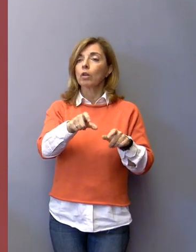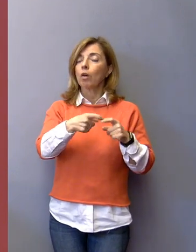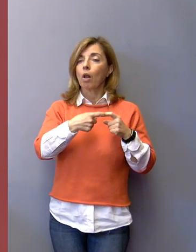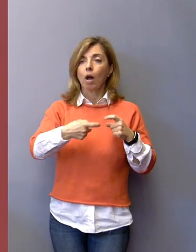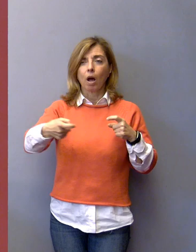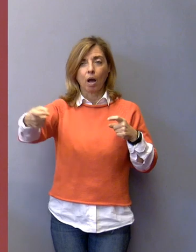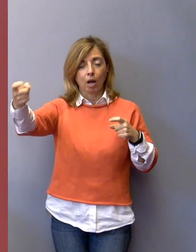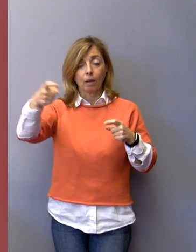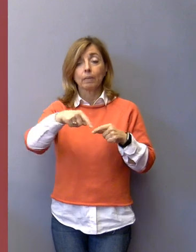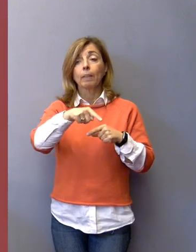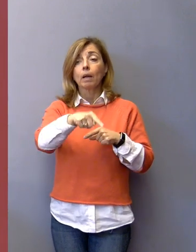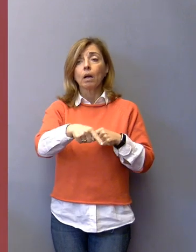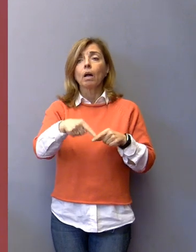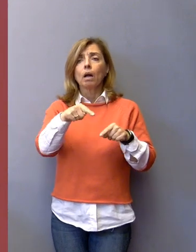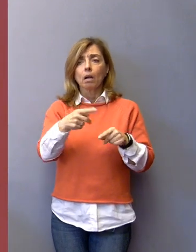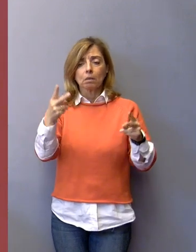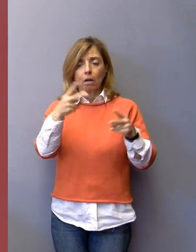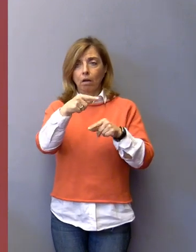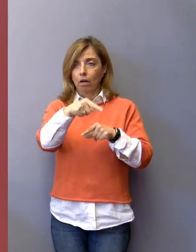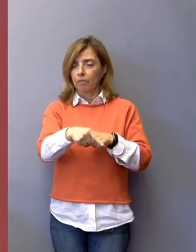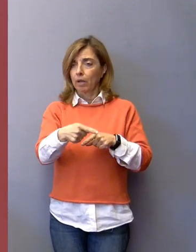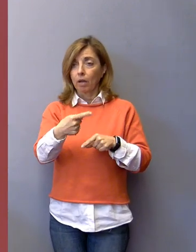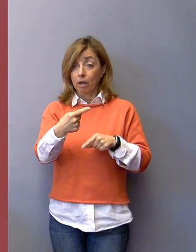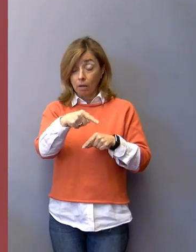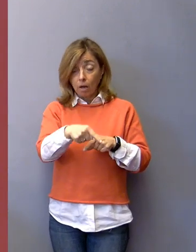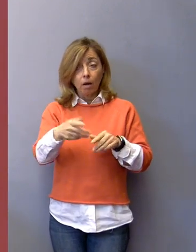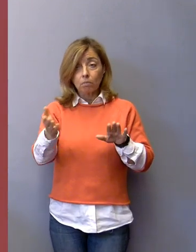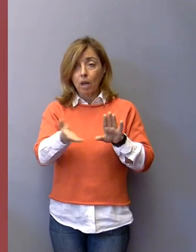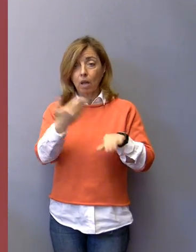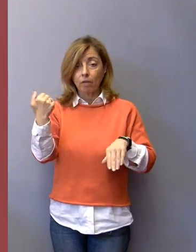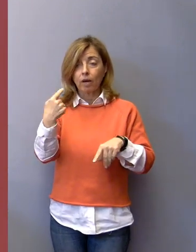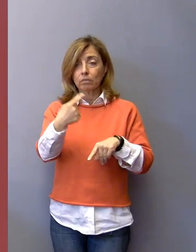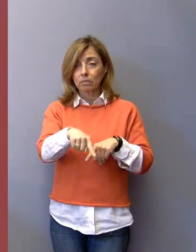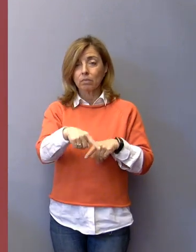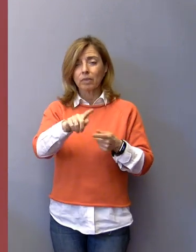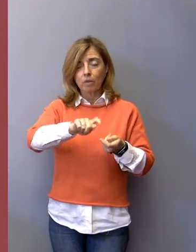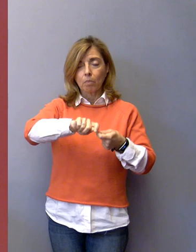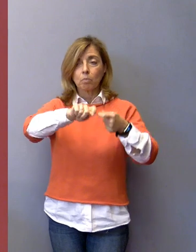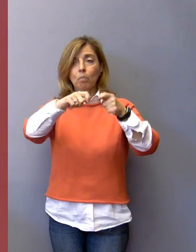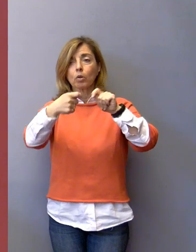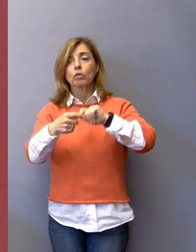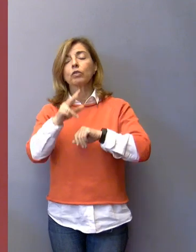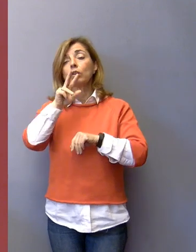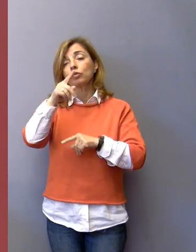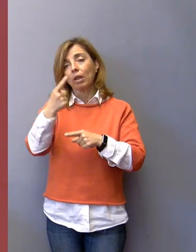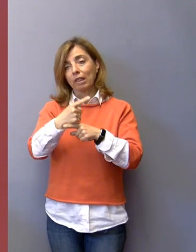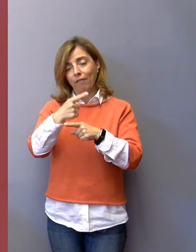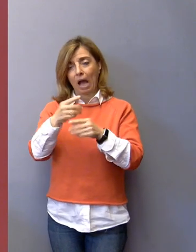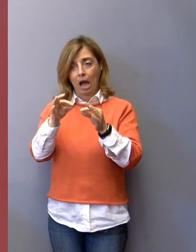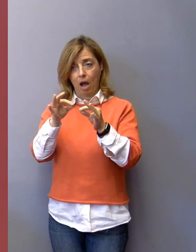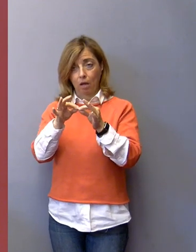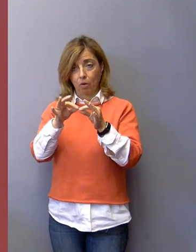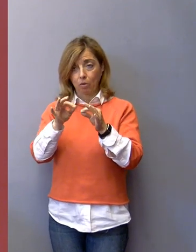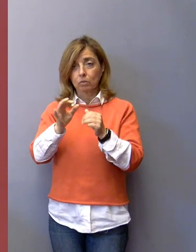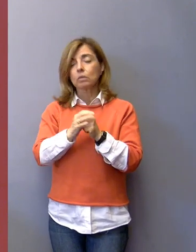questo viene tolto perché questa prima questione viene modificata dicendo che ci deve essere un accordo Ok